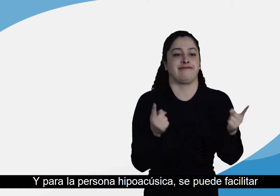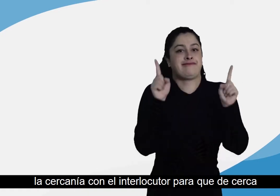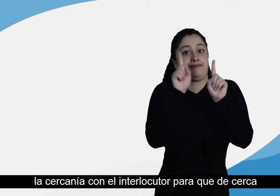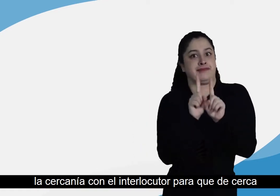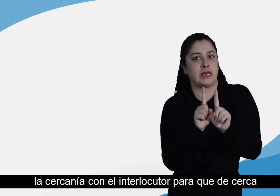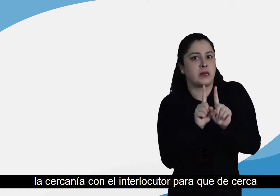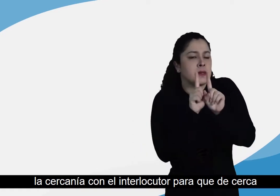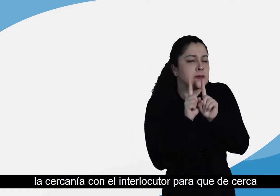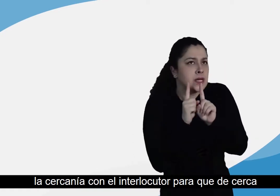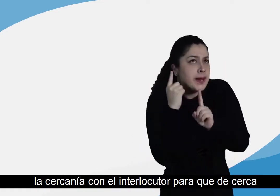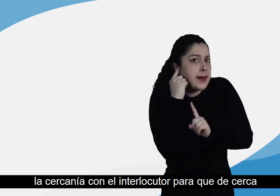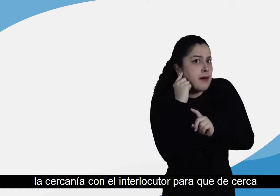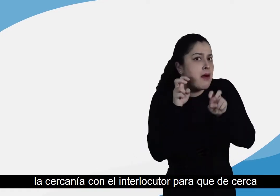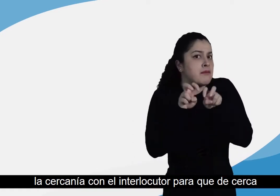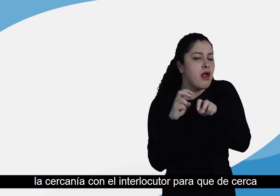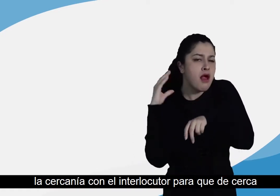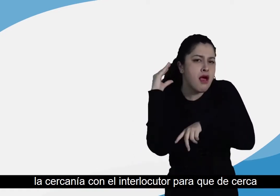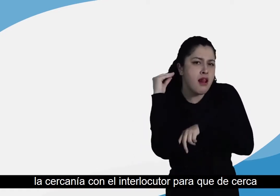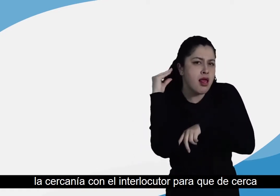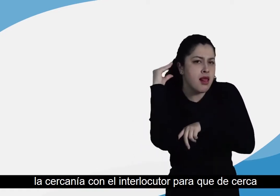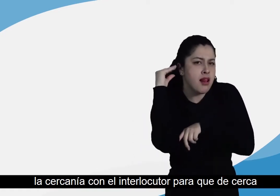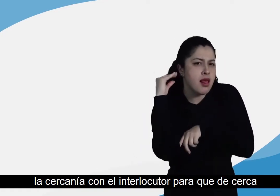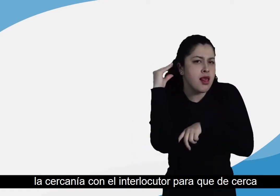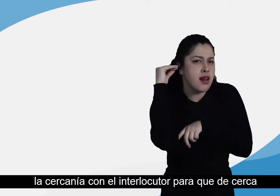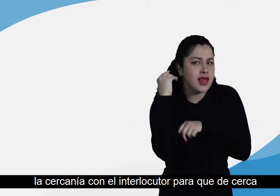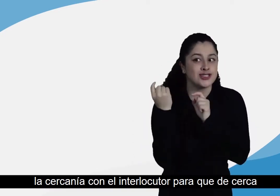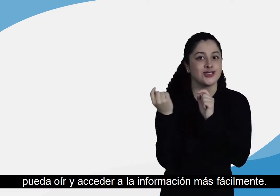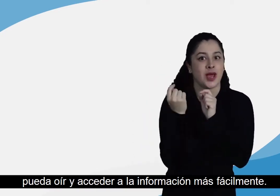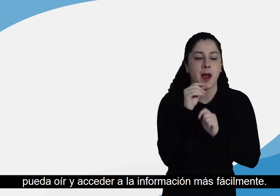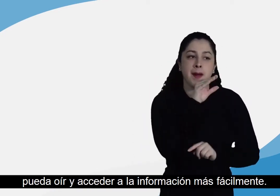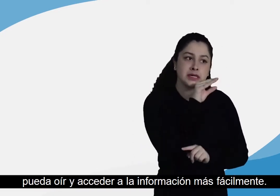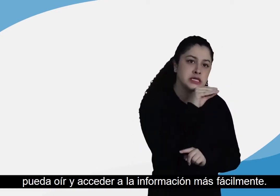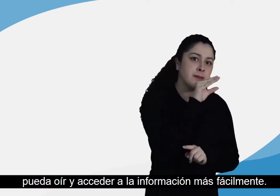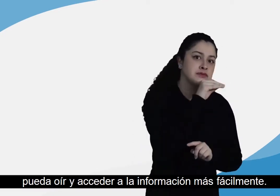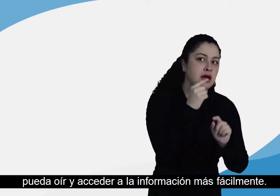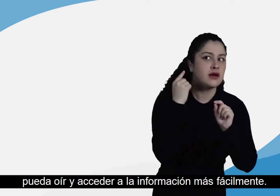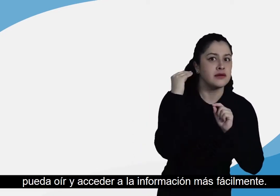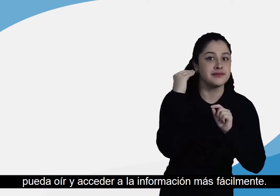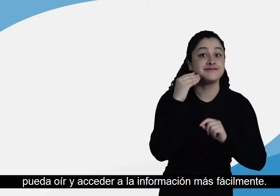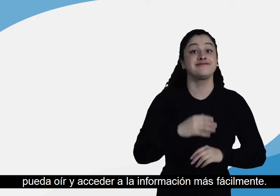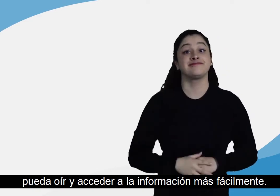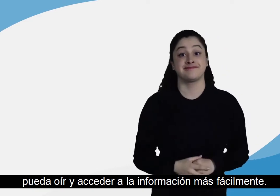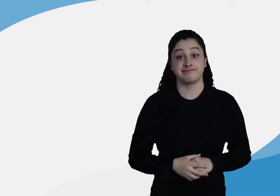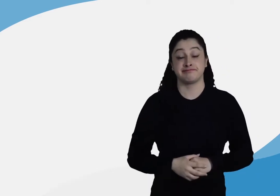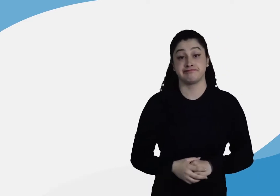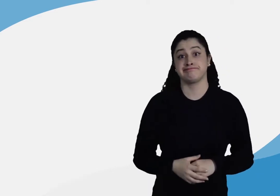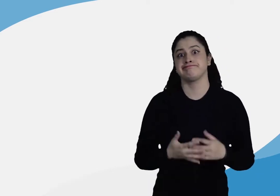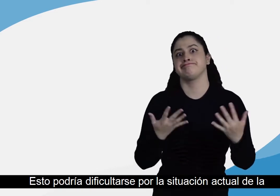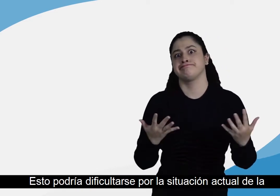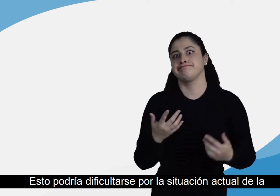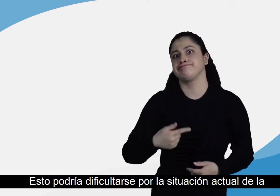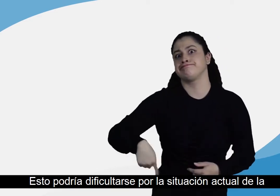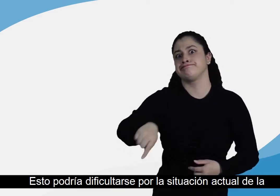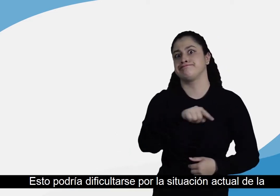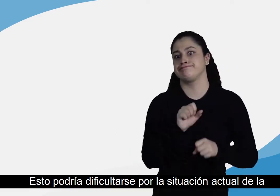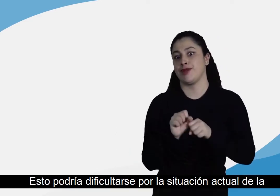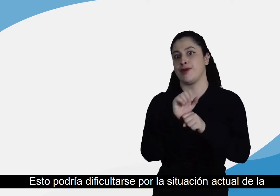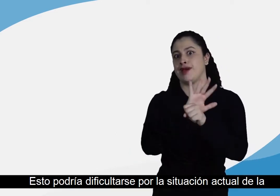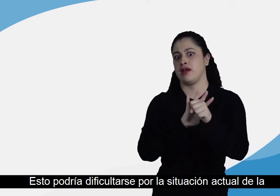facilitar la cercanía con el interlocutor para que de cerca pueda oír y acceder a la información más fácilmente. Esto